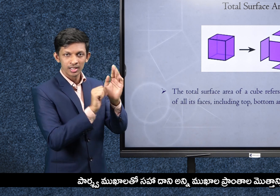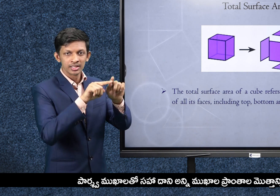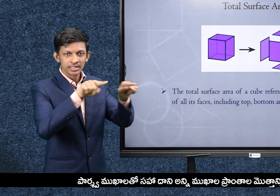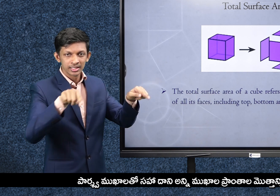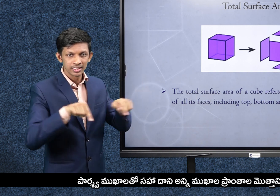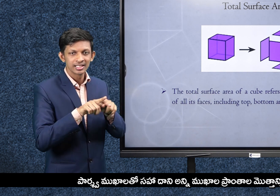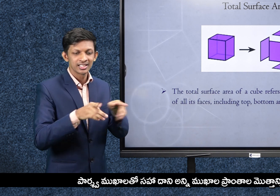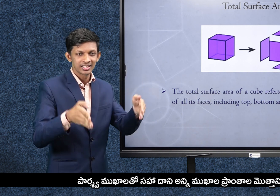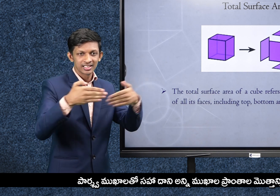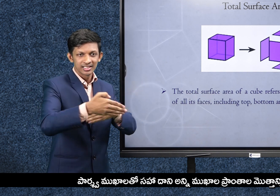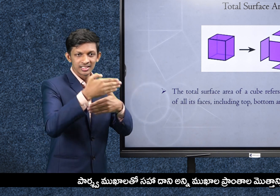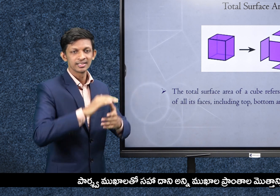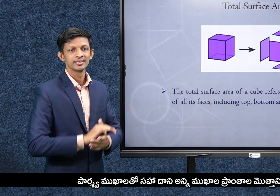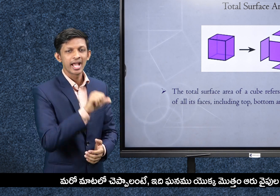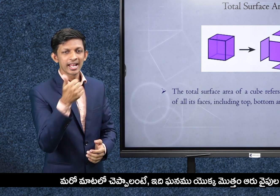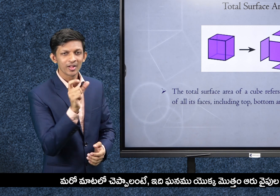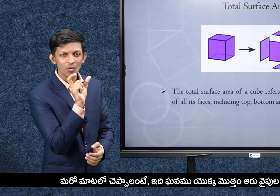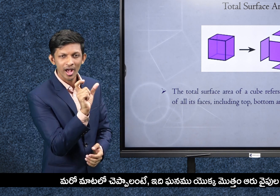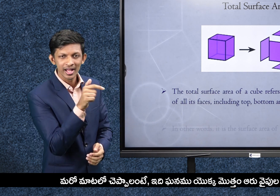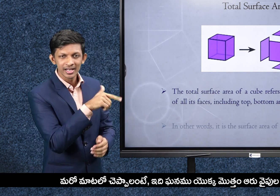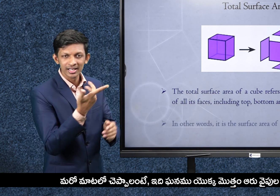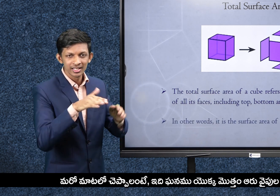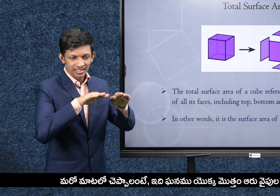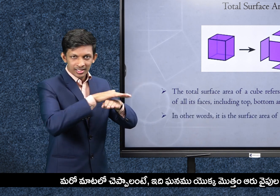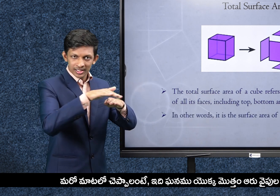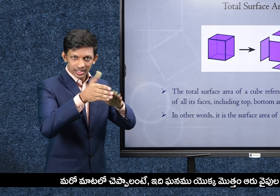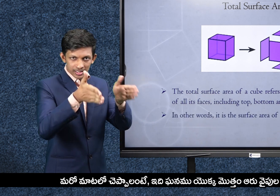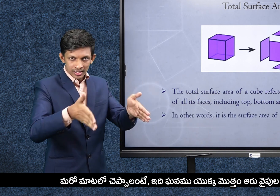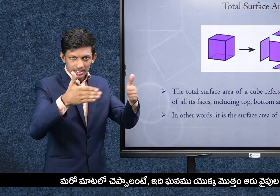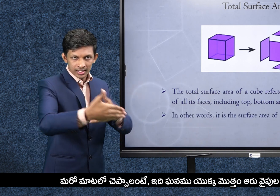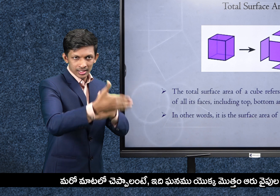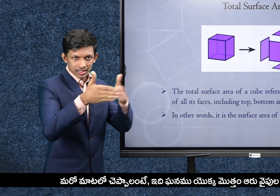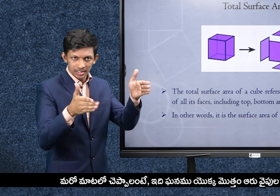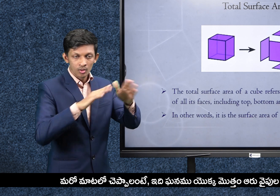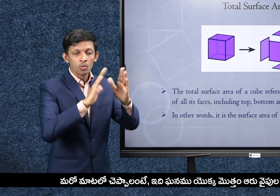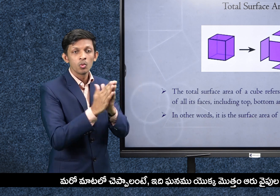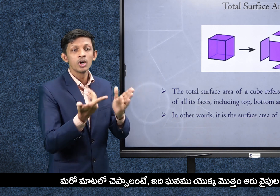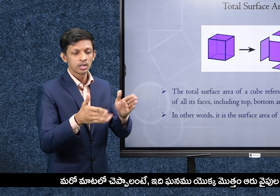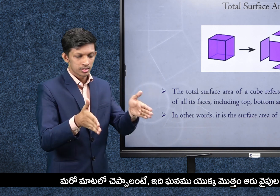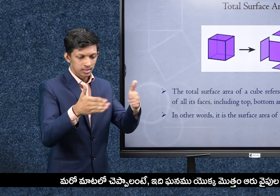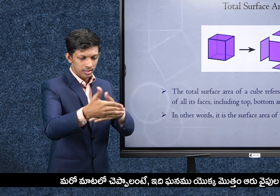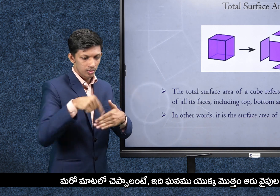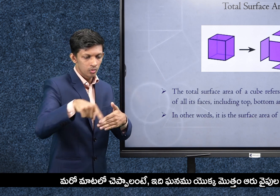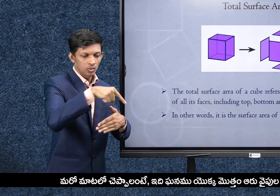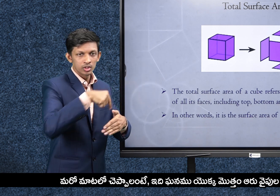ప్రాంతాల మొత్తాన్ని సూచిస్తుంది. మరో మాటలో చెప్పాలంటే ఇది ఘనము యొక్క మొత్తం 6 వైపుల ఉపరితల